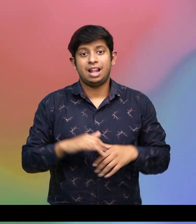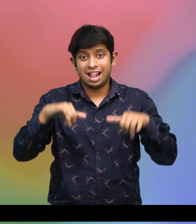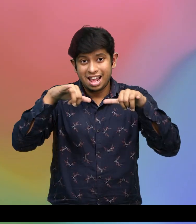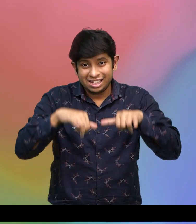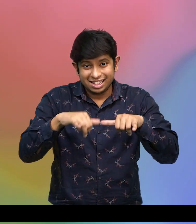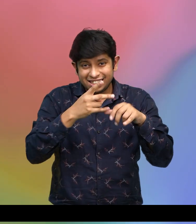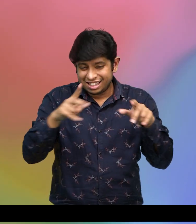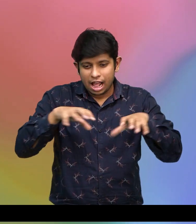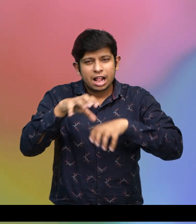భూమి క్షీరదాలు,